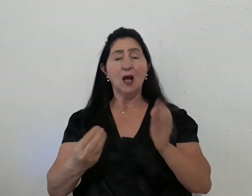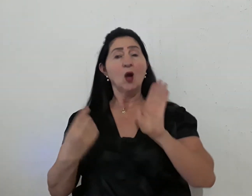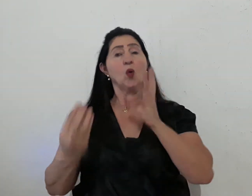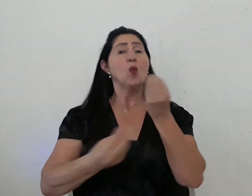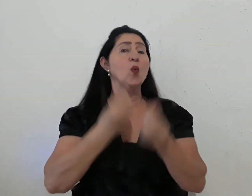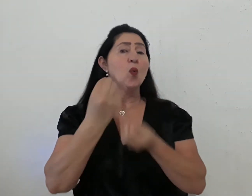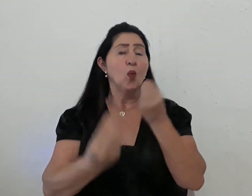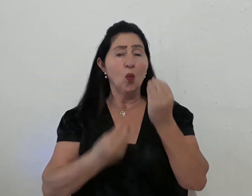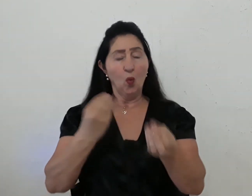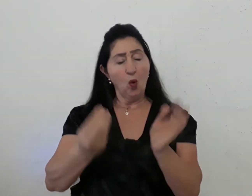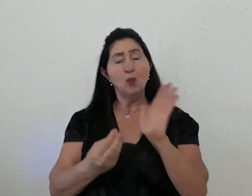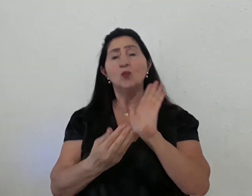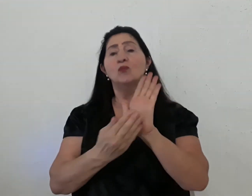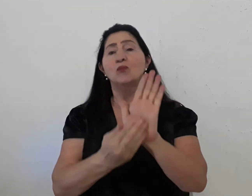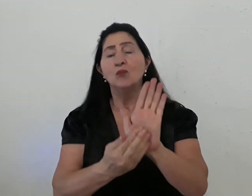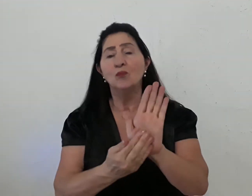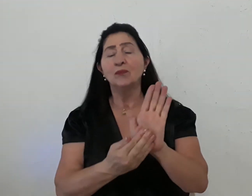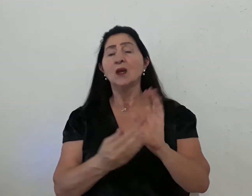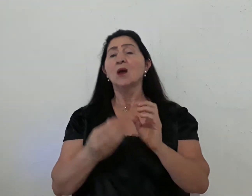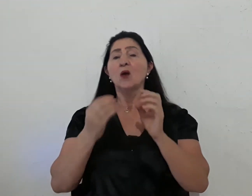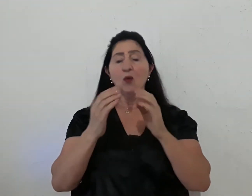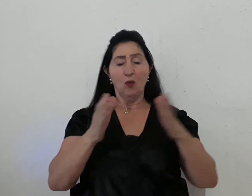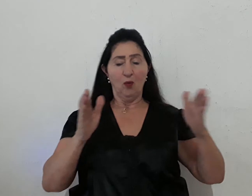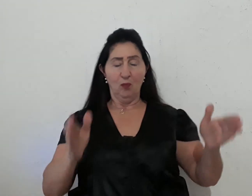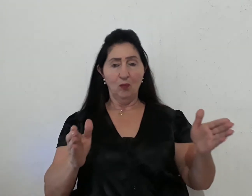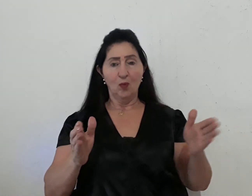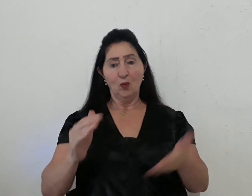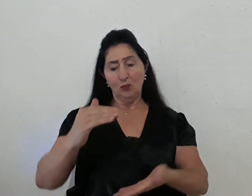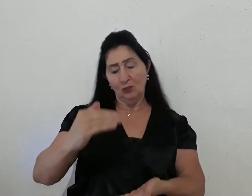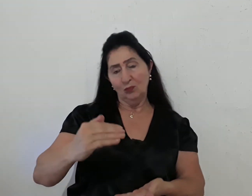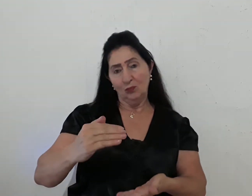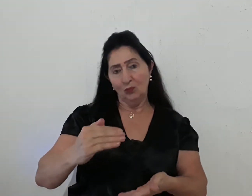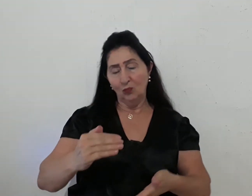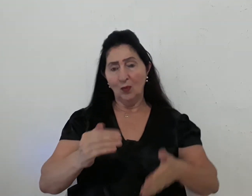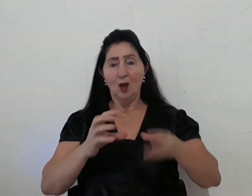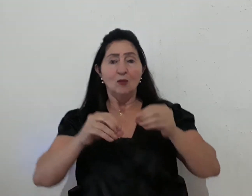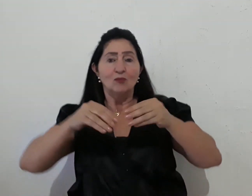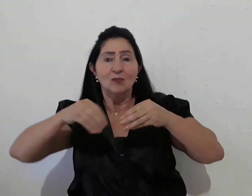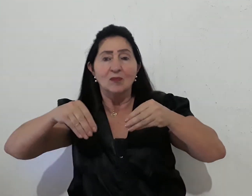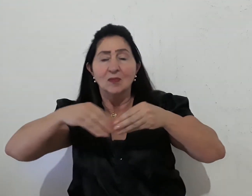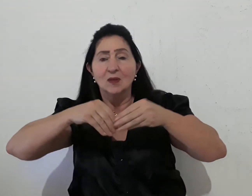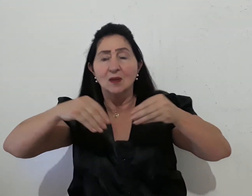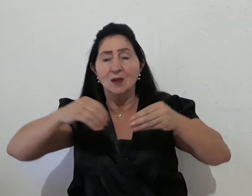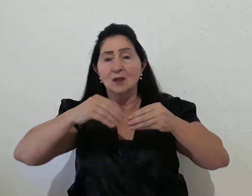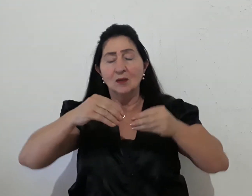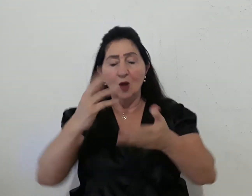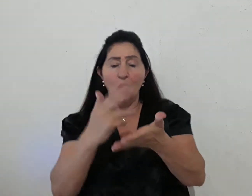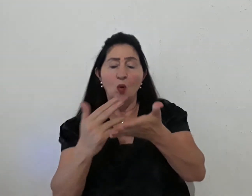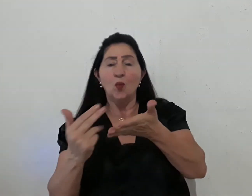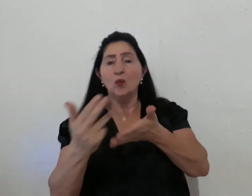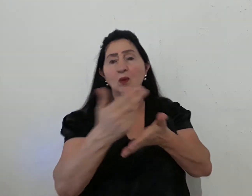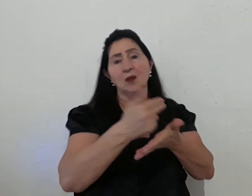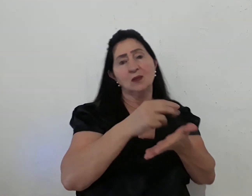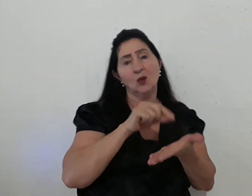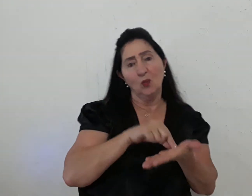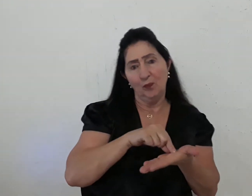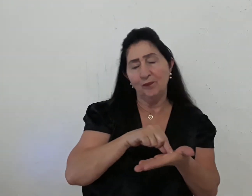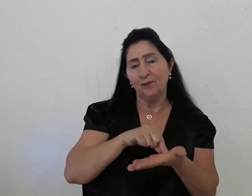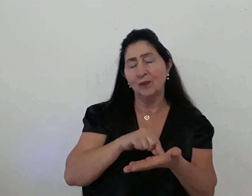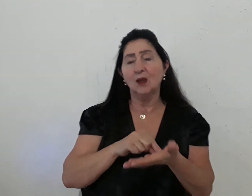objeto, isto é, forma, tamanho, textura ou desenho de um objeto, usualmente